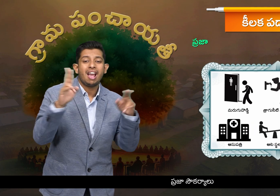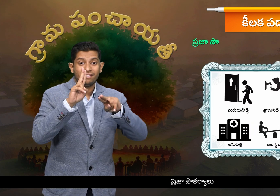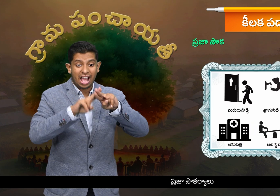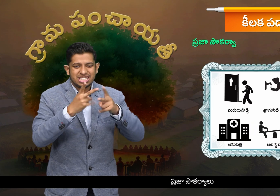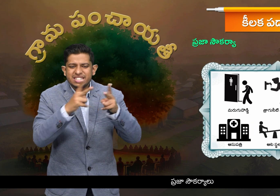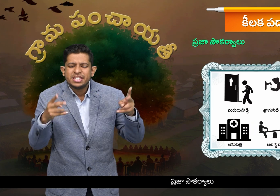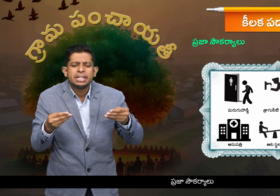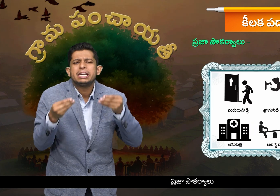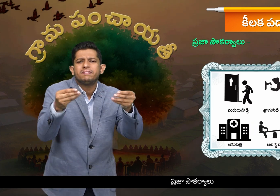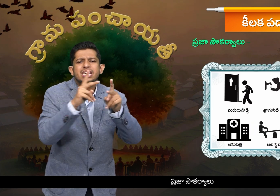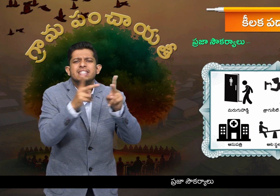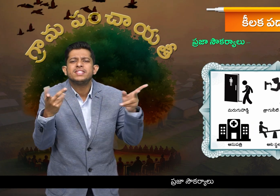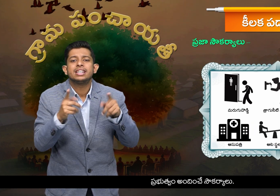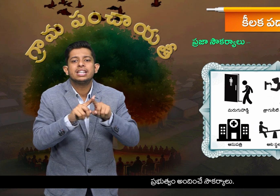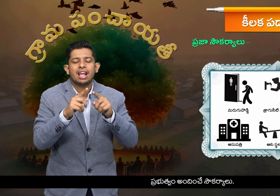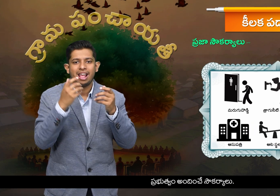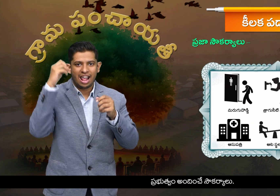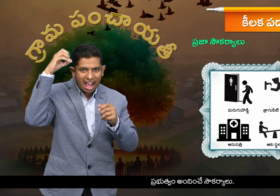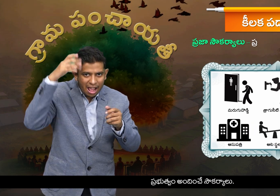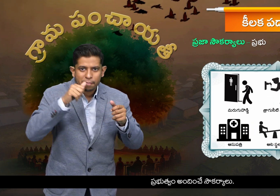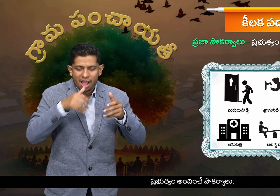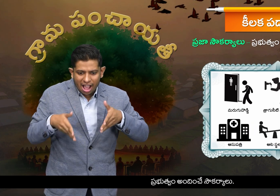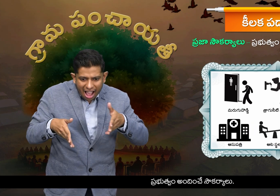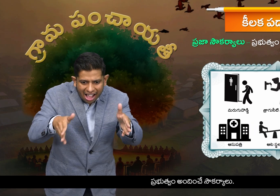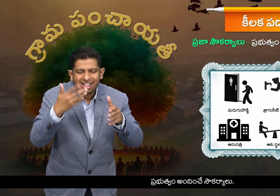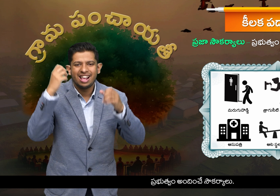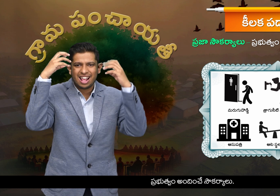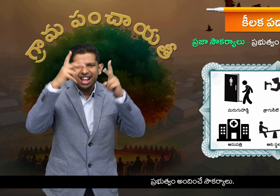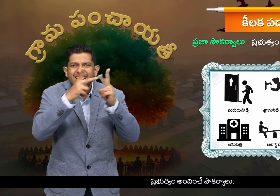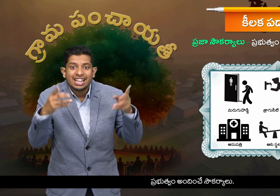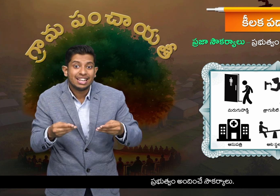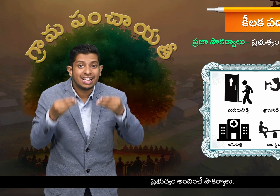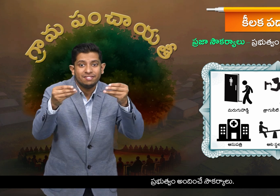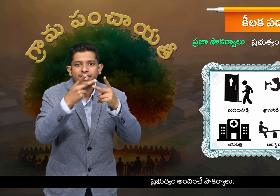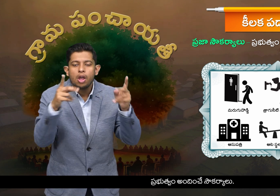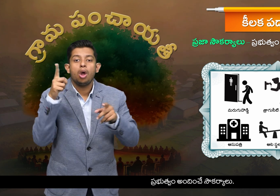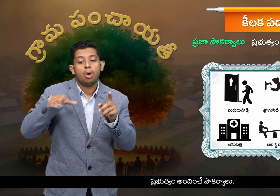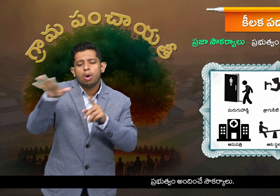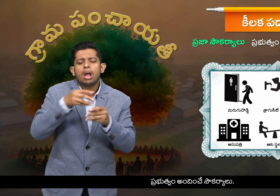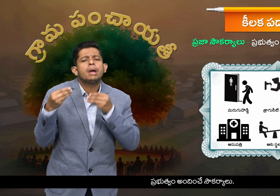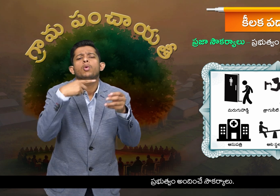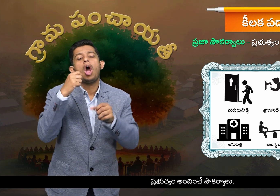ప్రజా సౌకర్యాలు ప్రభుత్వం అందించే సౌకర్యాలు.